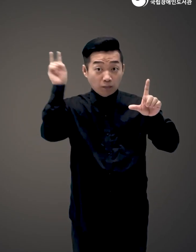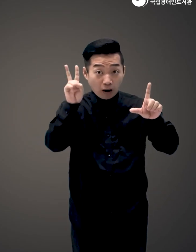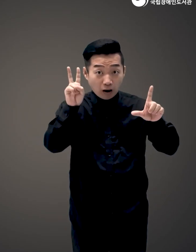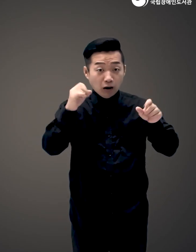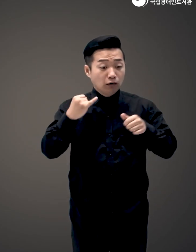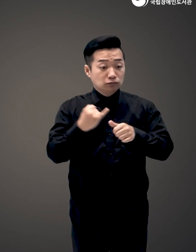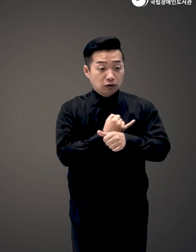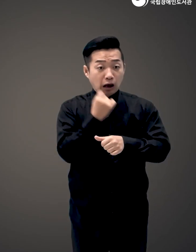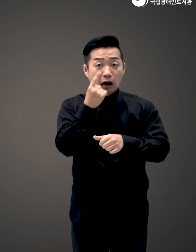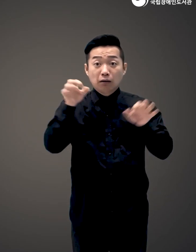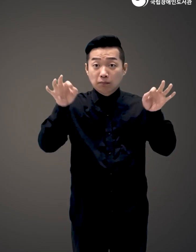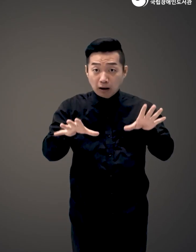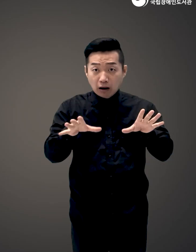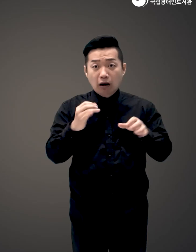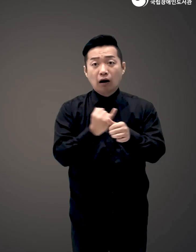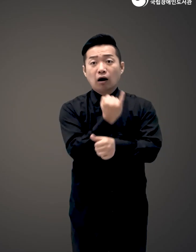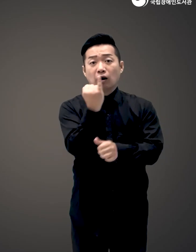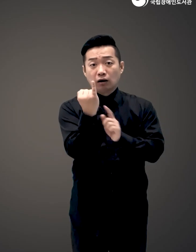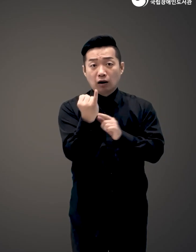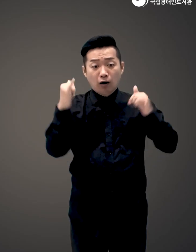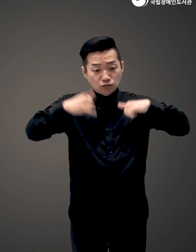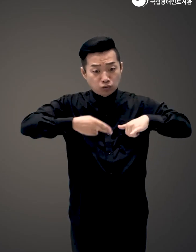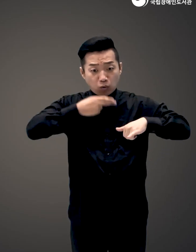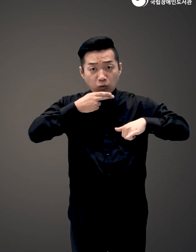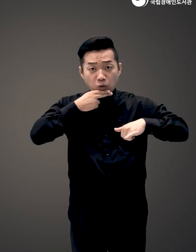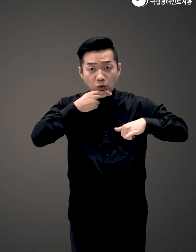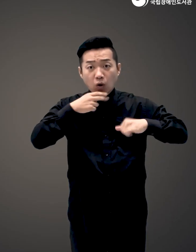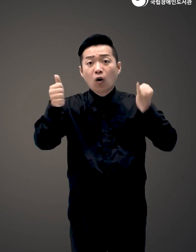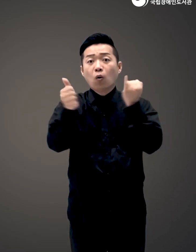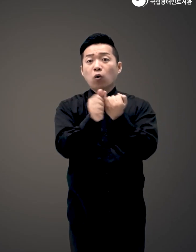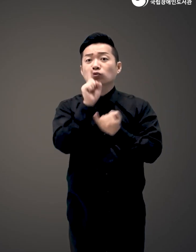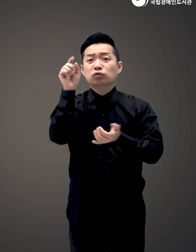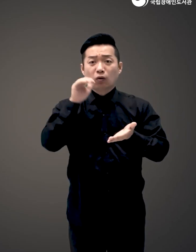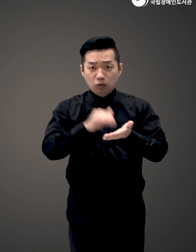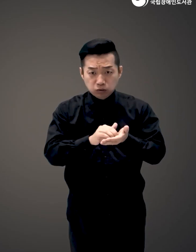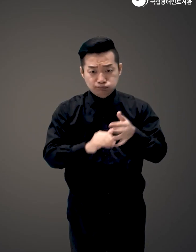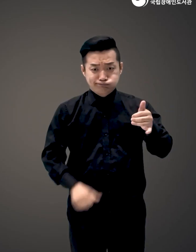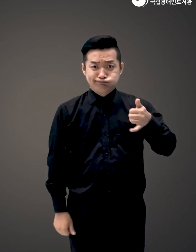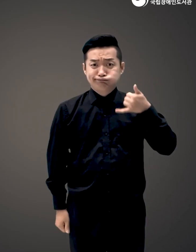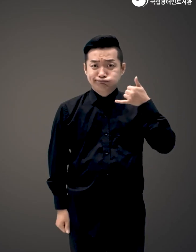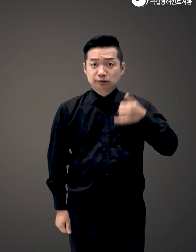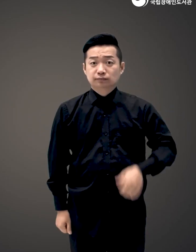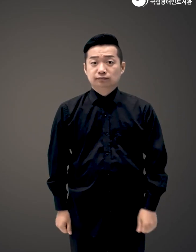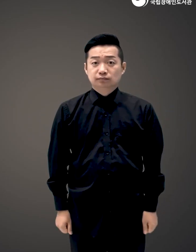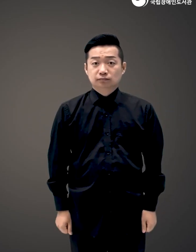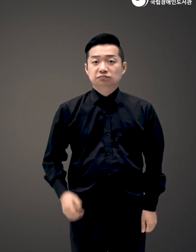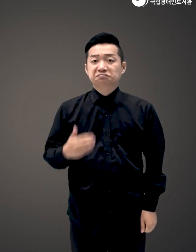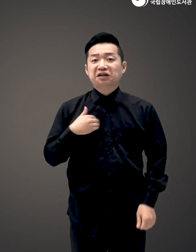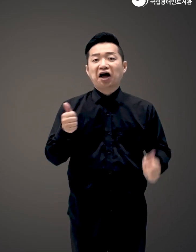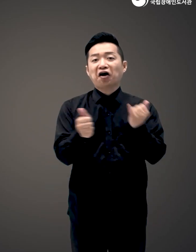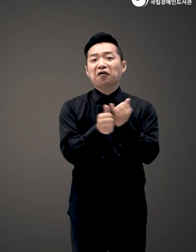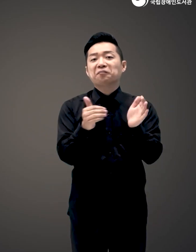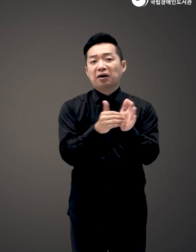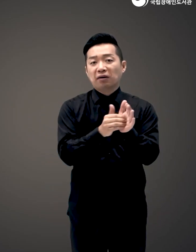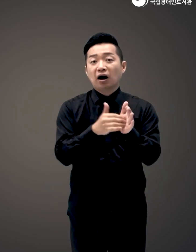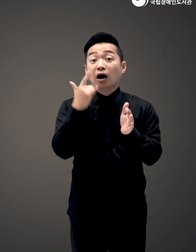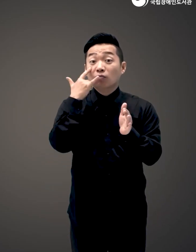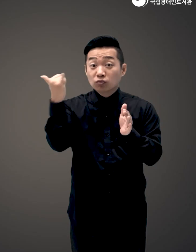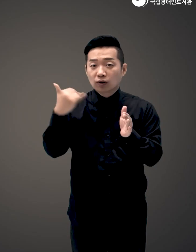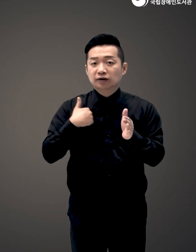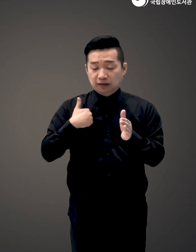날 갑자기 사귄 지 한 달 된 여친이랑 상견례도 없이 혼인신고를 했다고 연락이 온 거야. 나